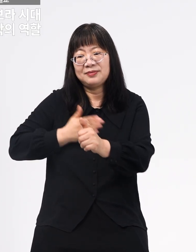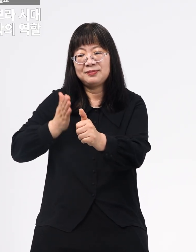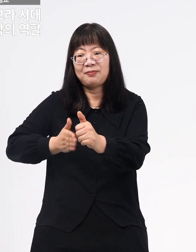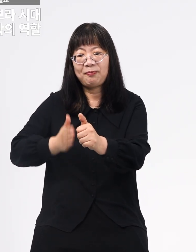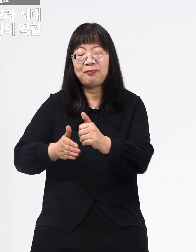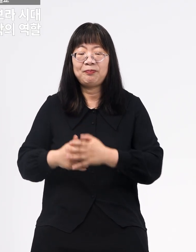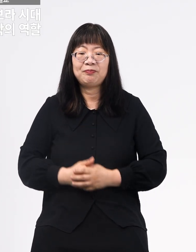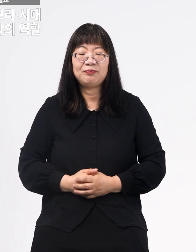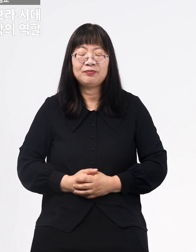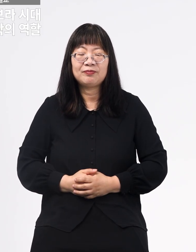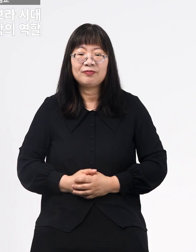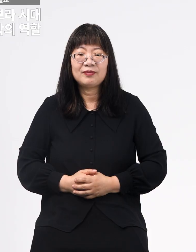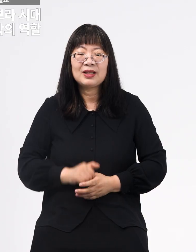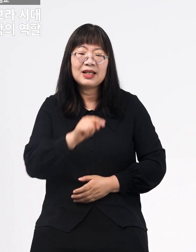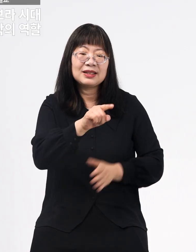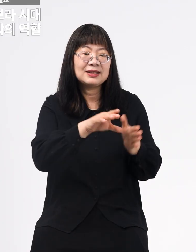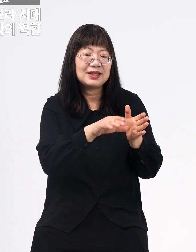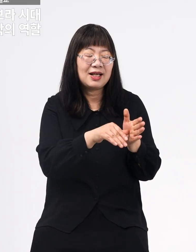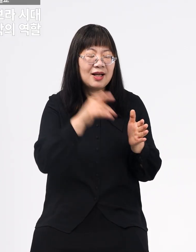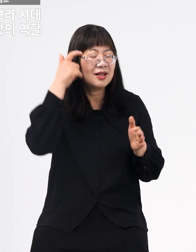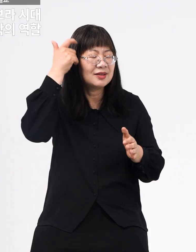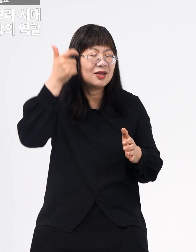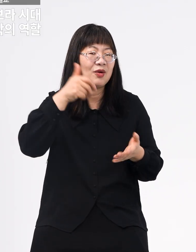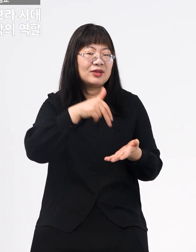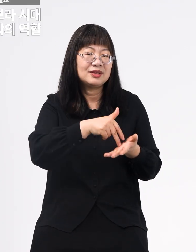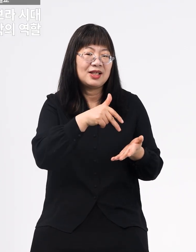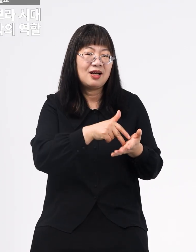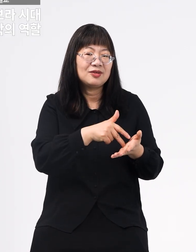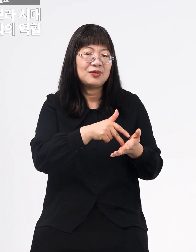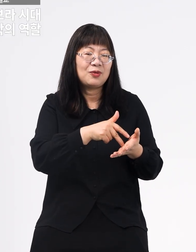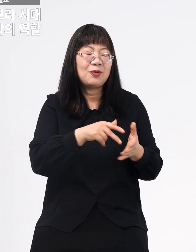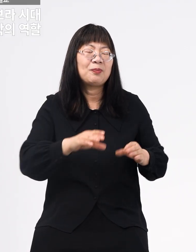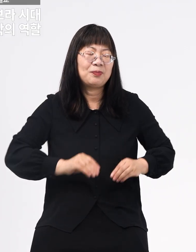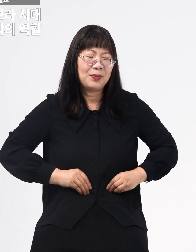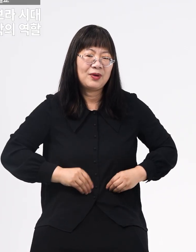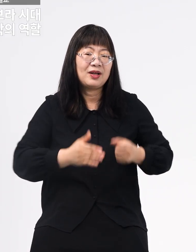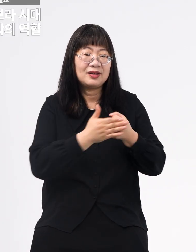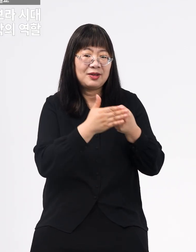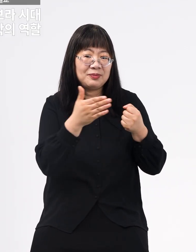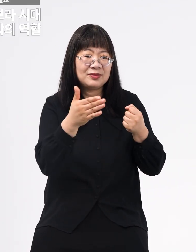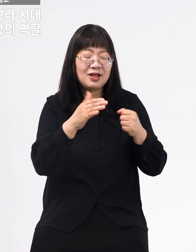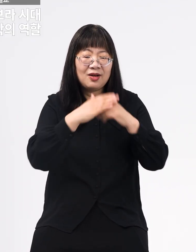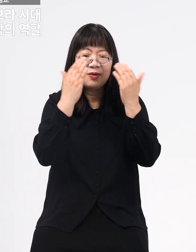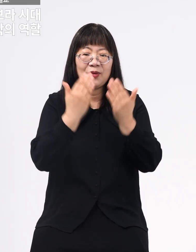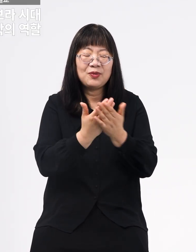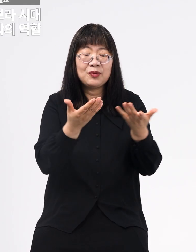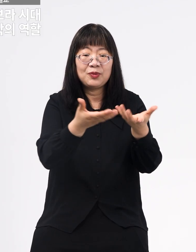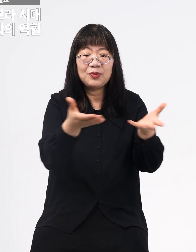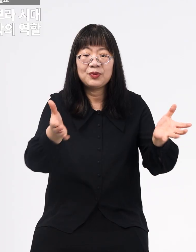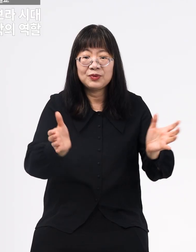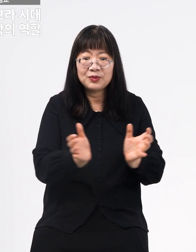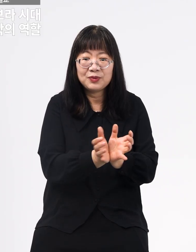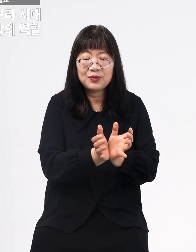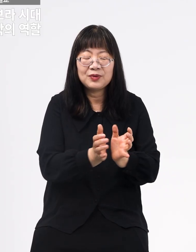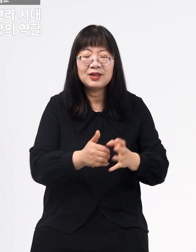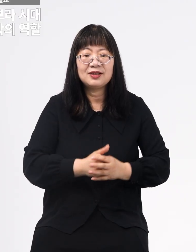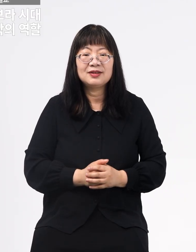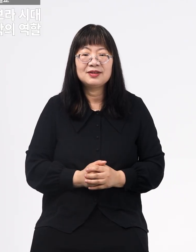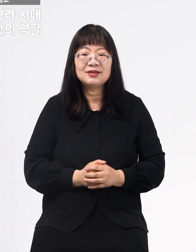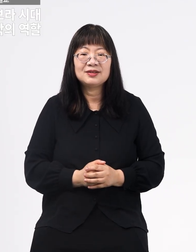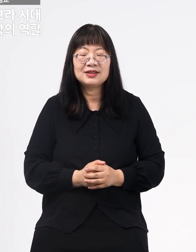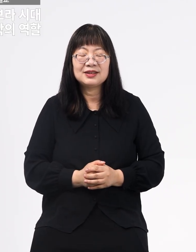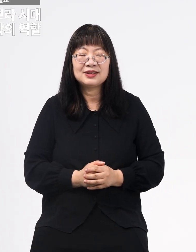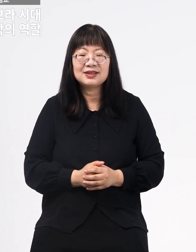그 시대가 그만큼 영적으로 허기가 진 상태에서 온 공동체는